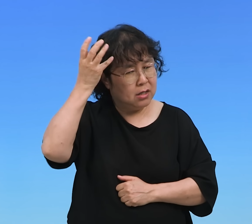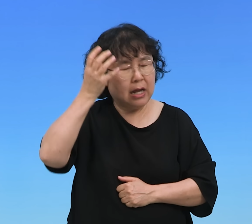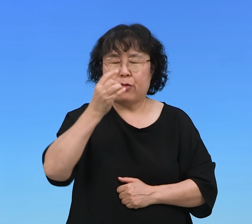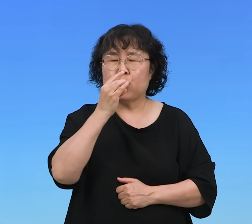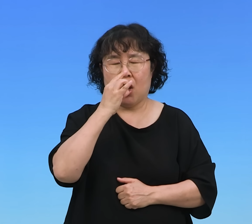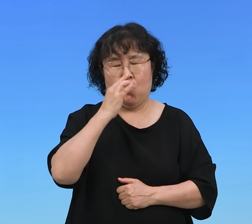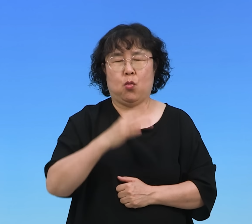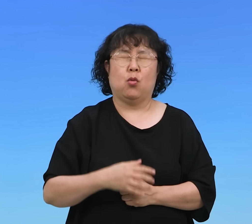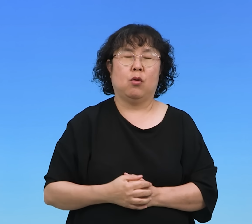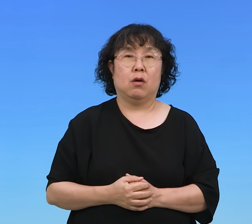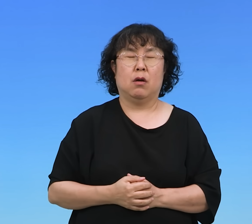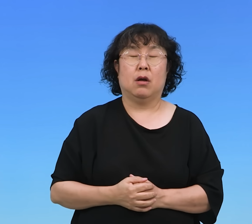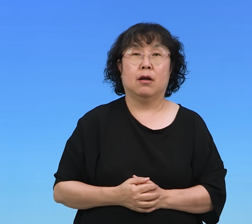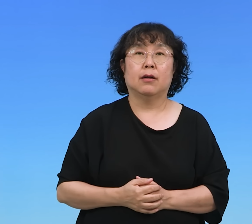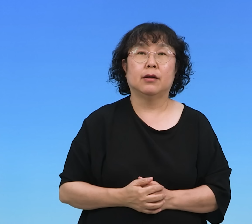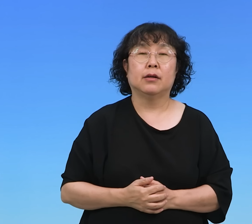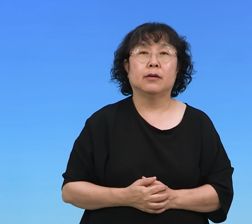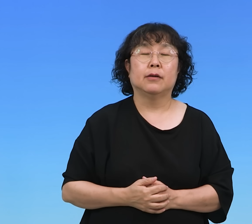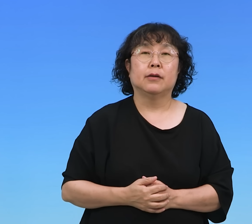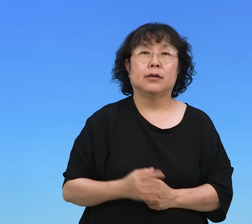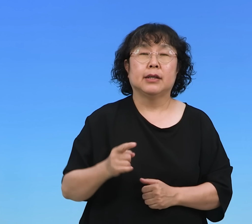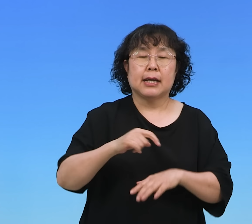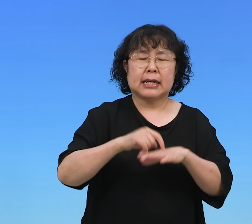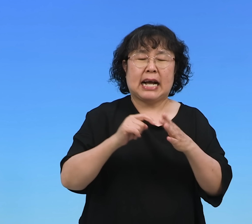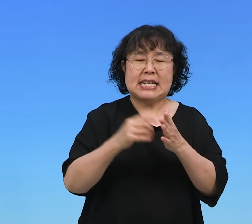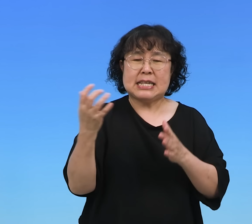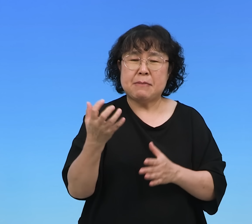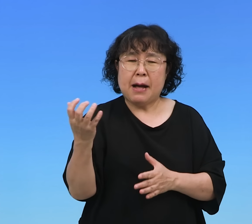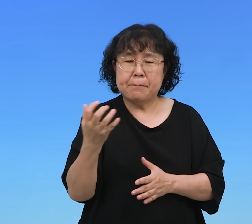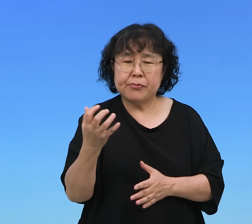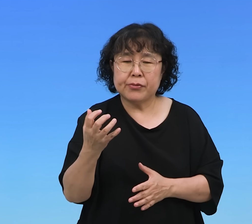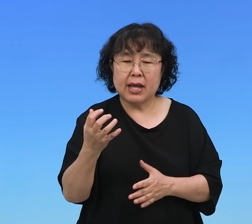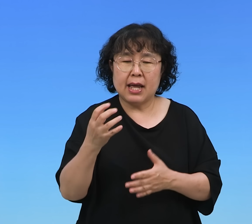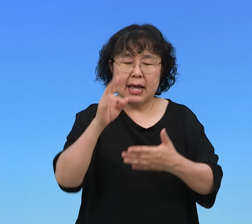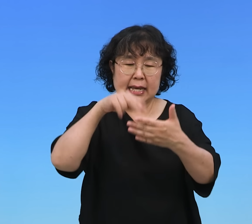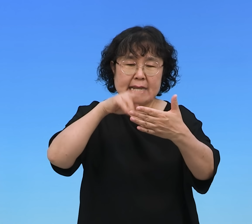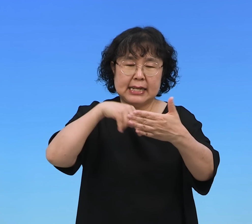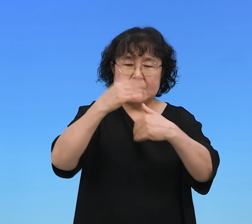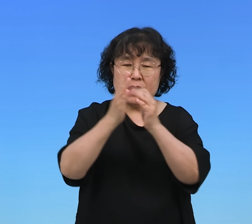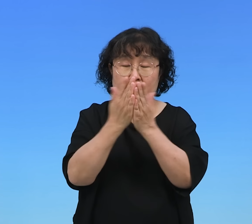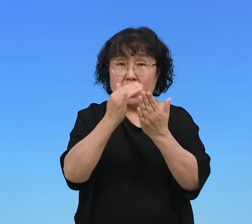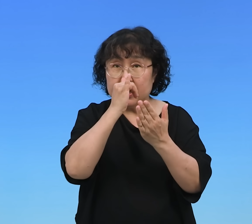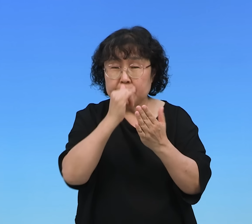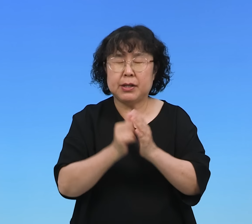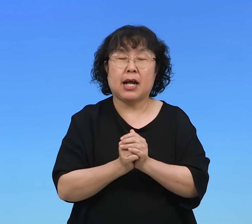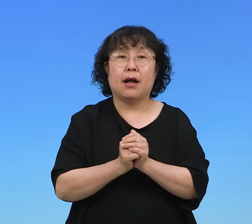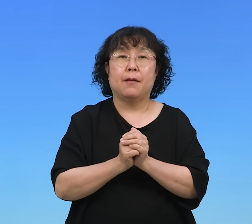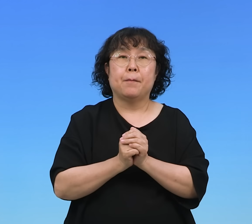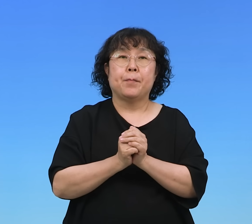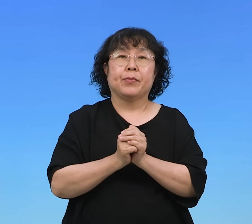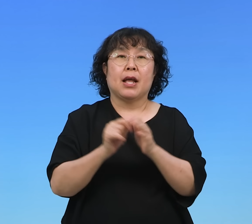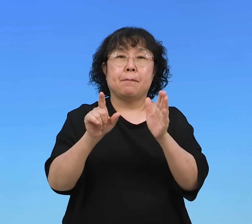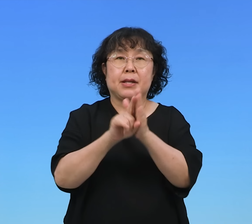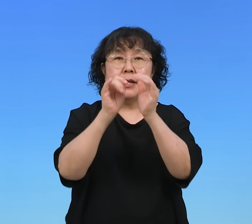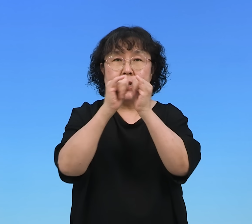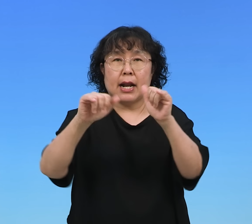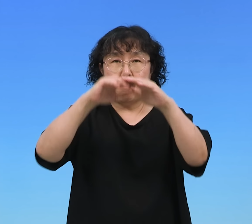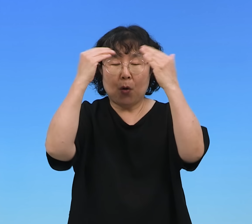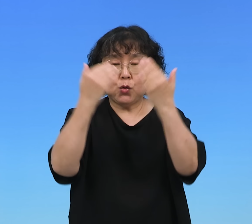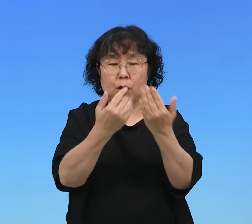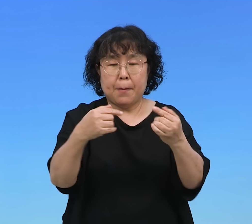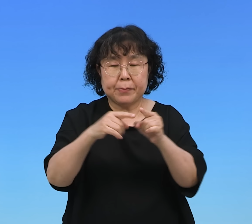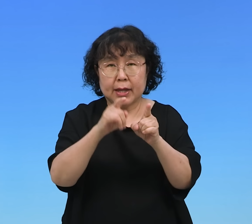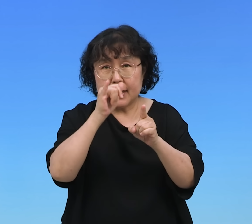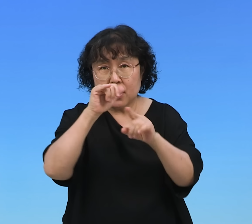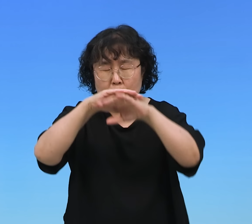제가 참 가슴 아프게 읽는 성경이 있는데 초대교회의 부흥입니다. 사도행전 2장 44절 믿는 사람이 다